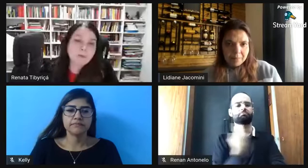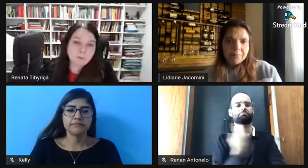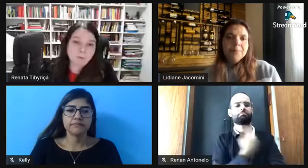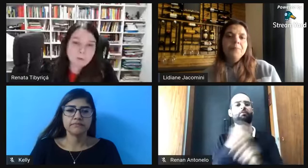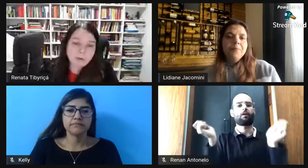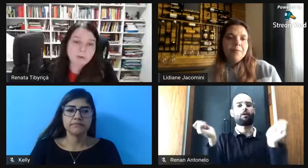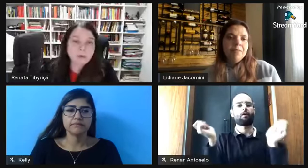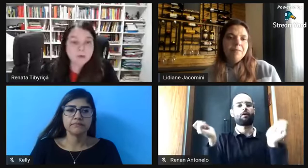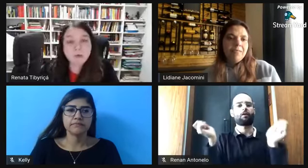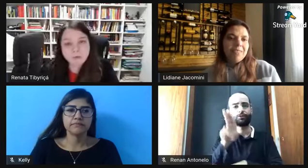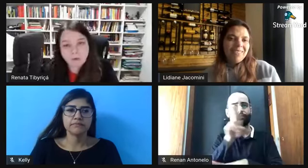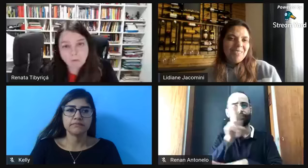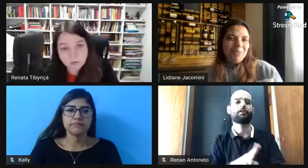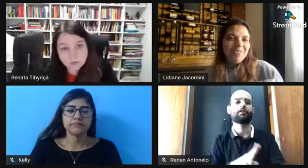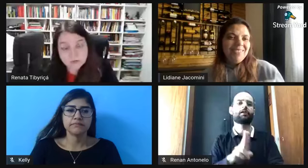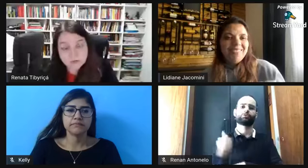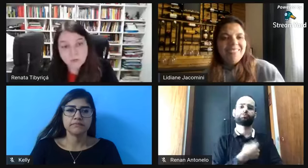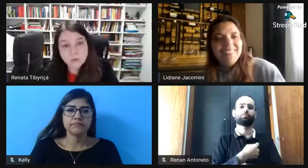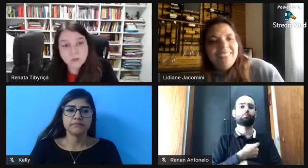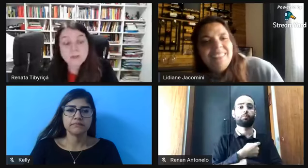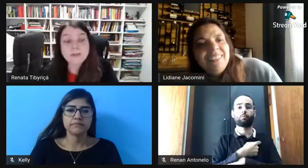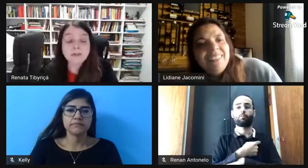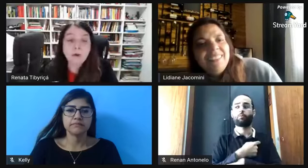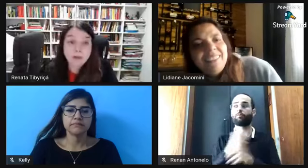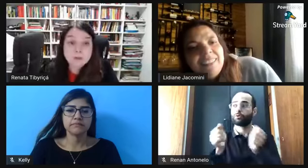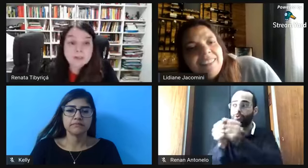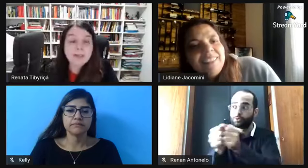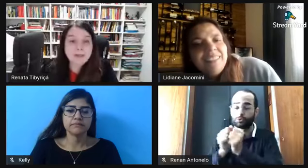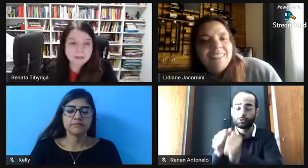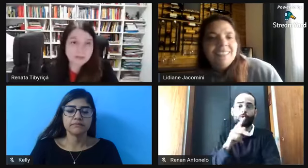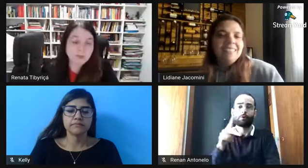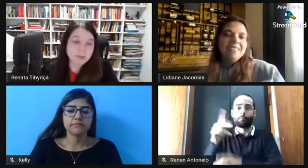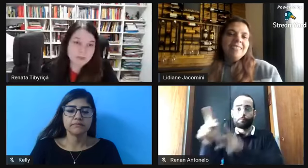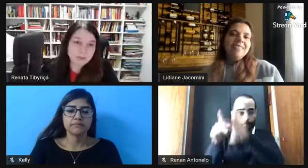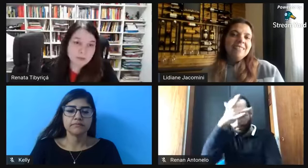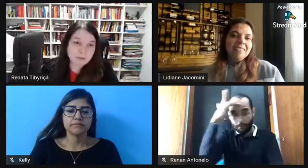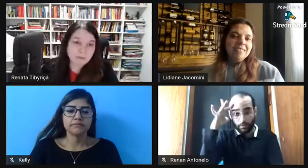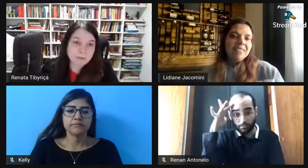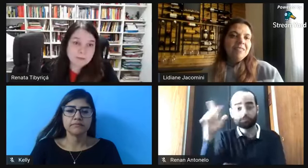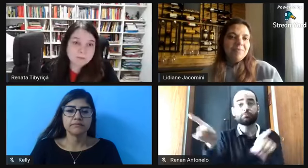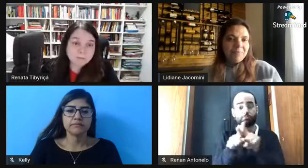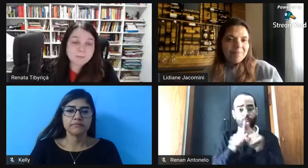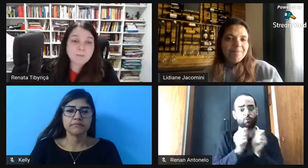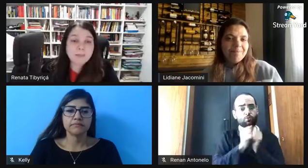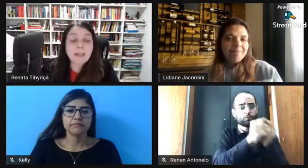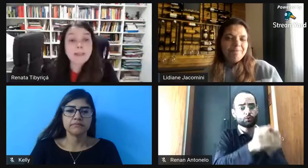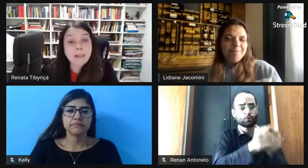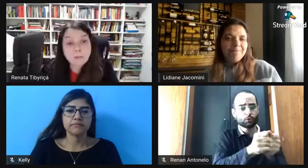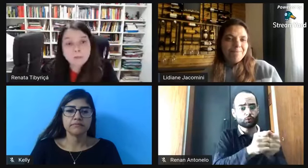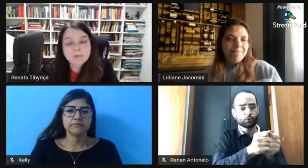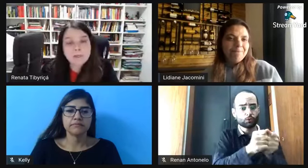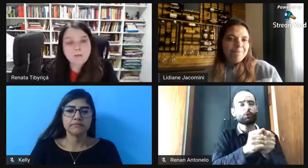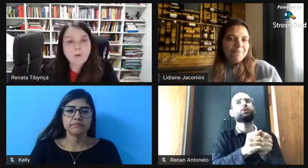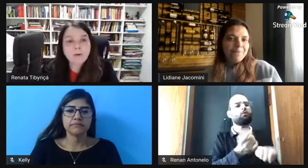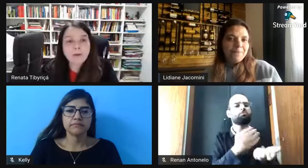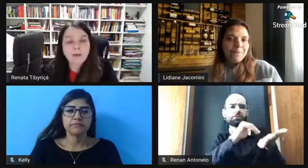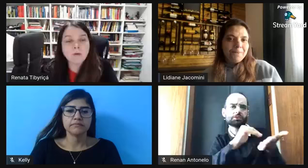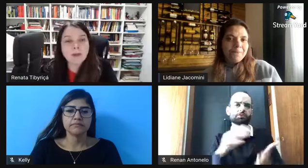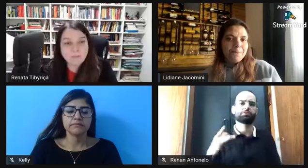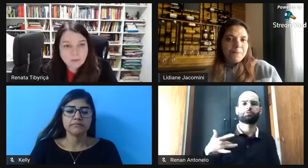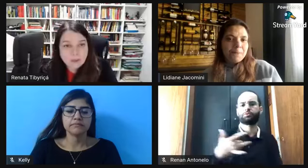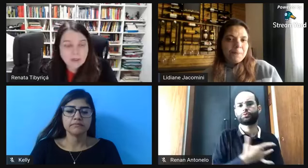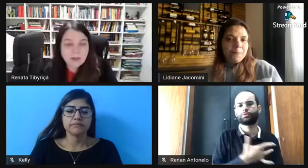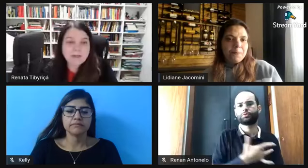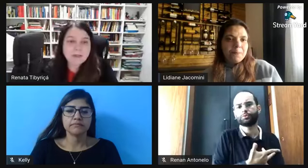ao poder público, junto ao órgão de saúde, e dizer assim, olha, eu sei que existe esse direito, né? E é possível